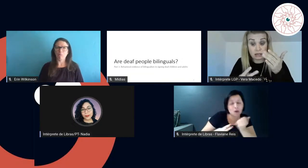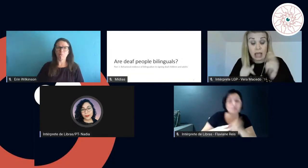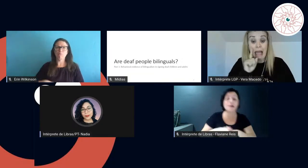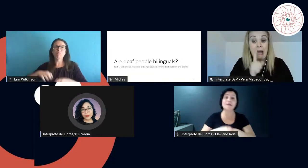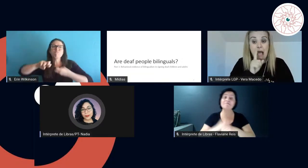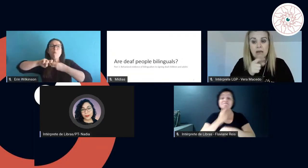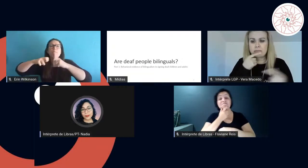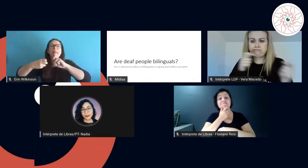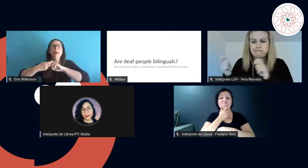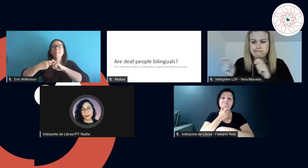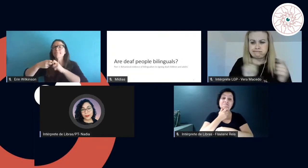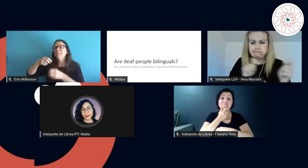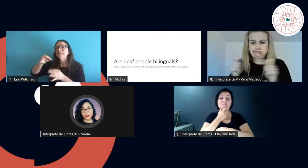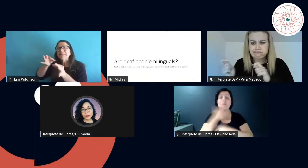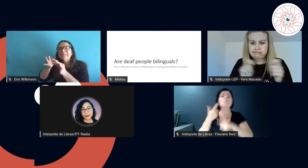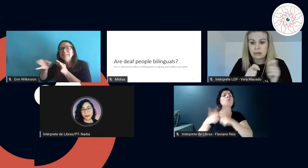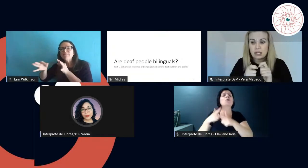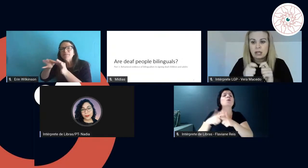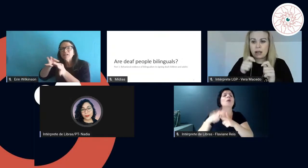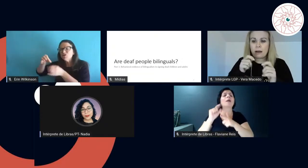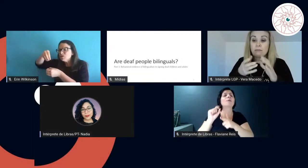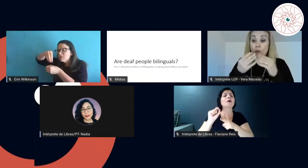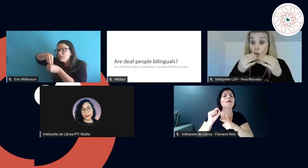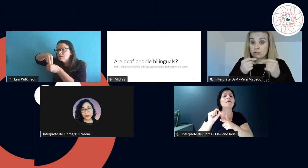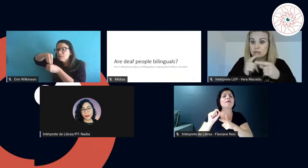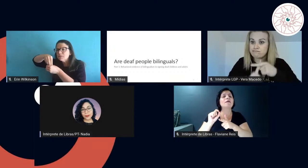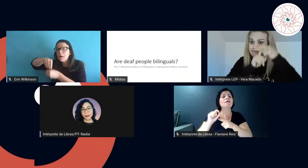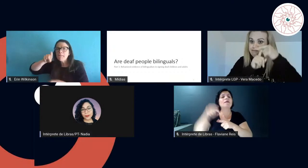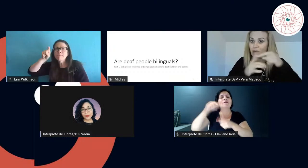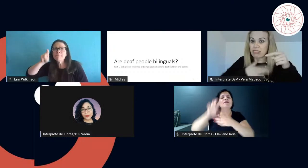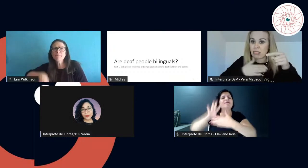é uma discussão bem profíqua,